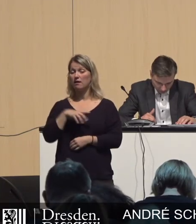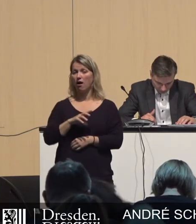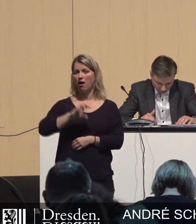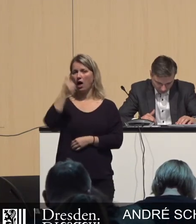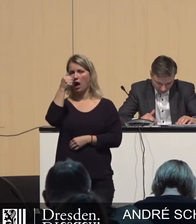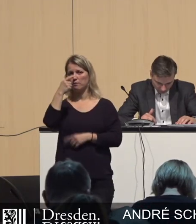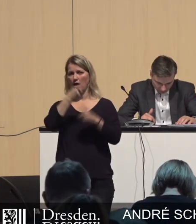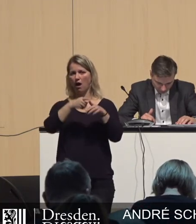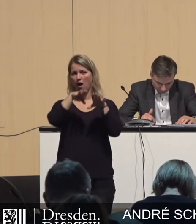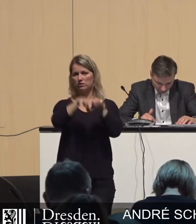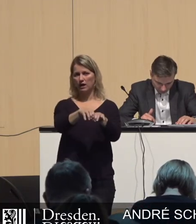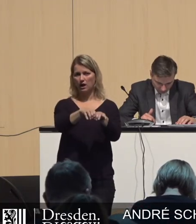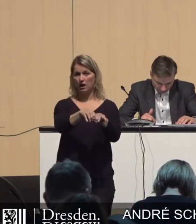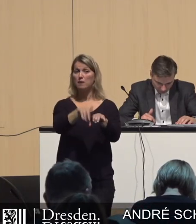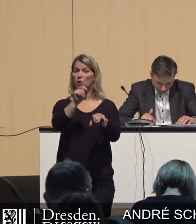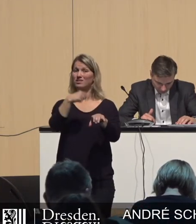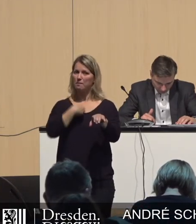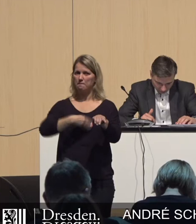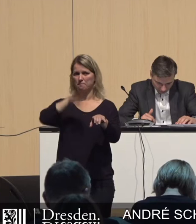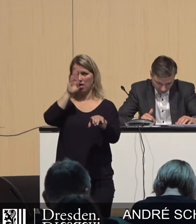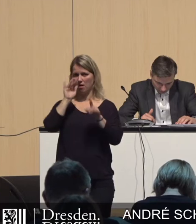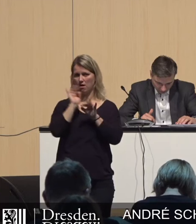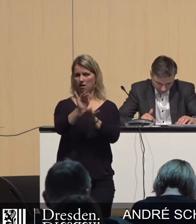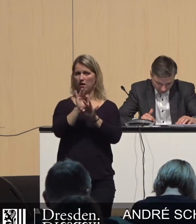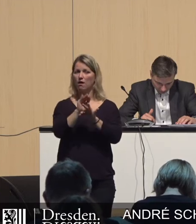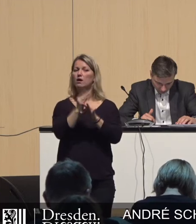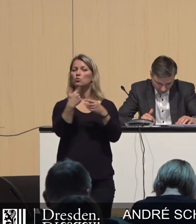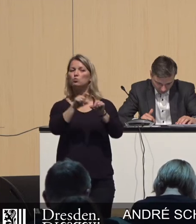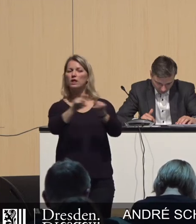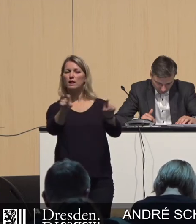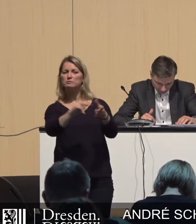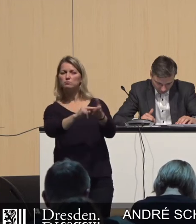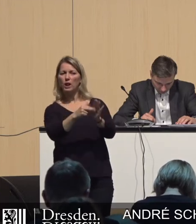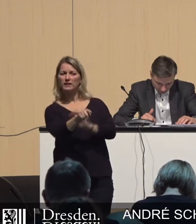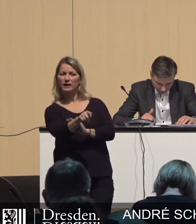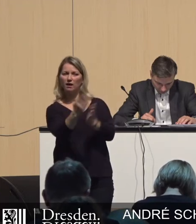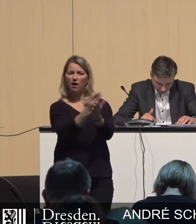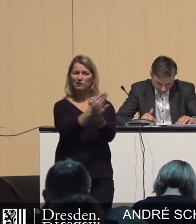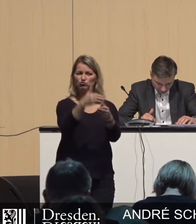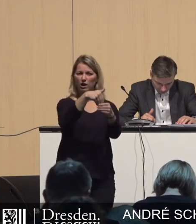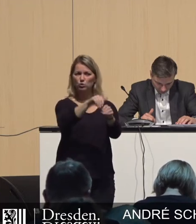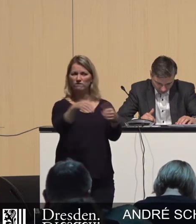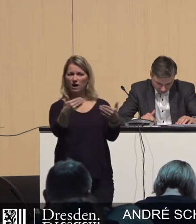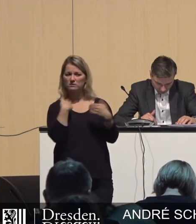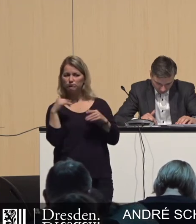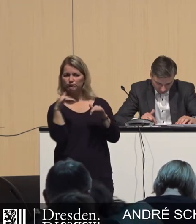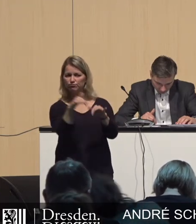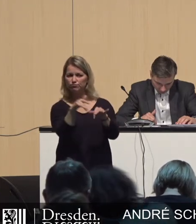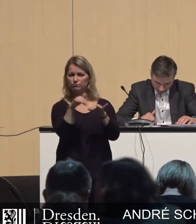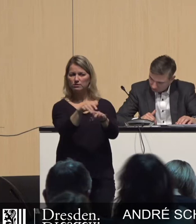einen erheblichen Einfluss auf die Unternehmenspolitik und kann damit auch auf eine umwelt-